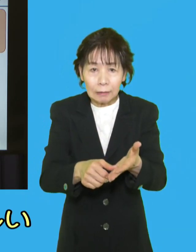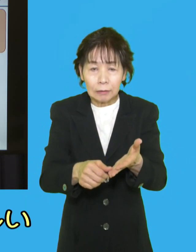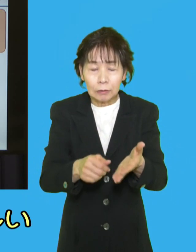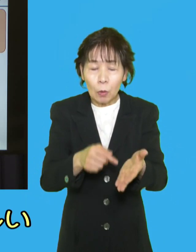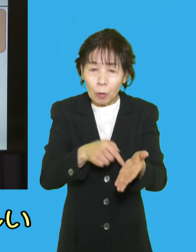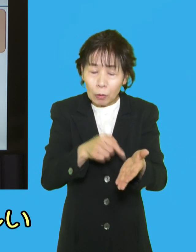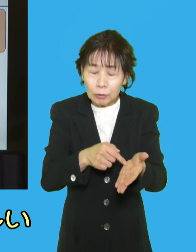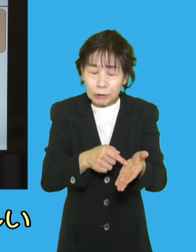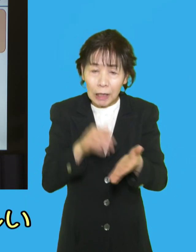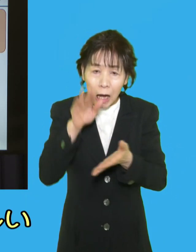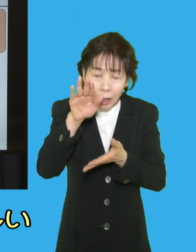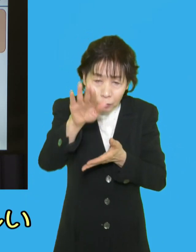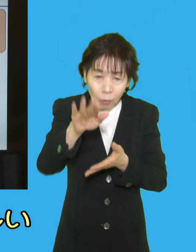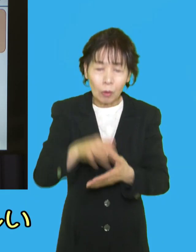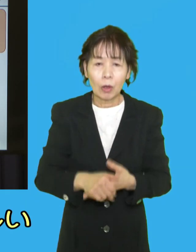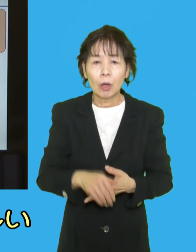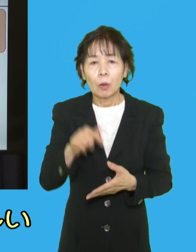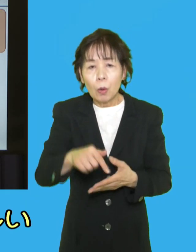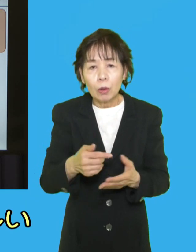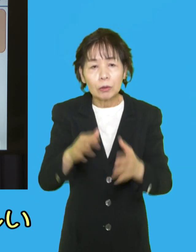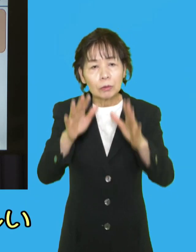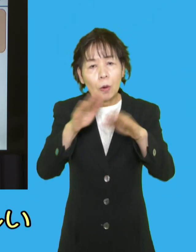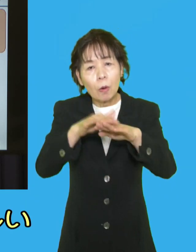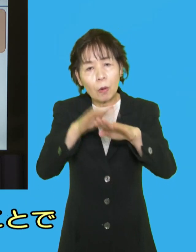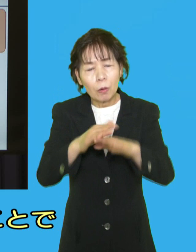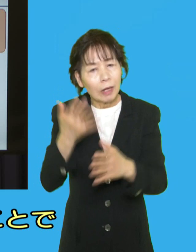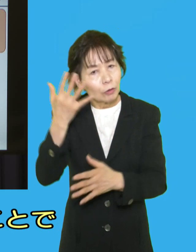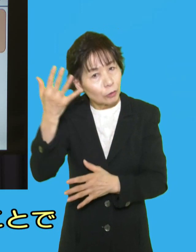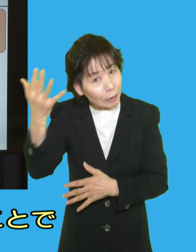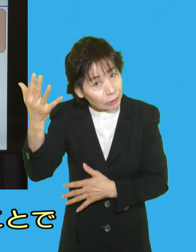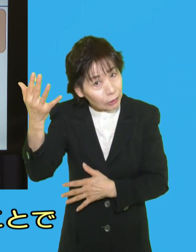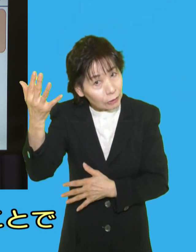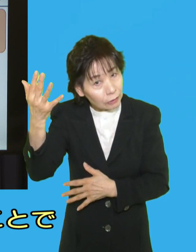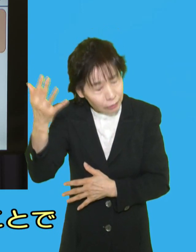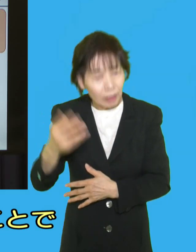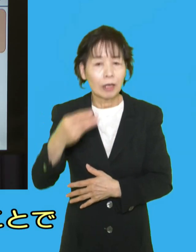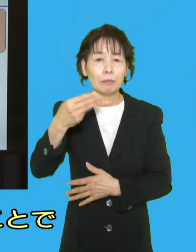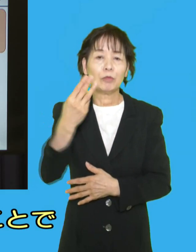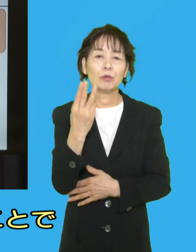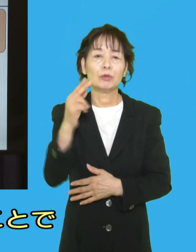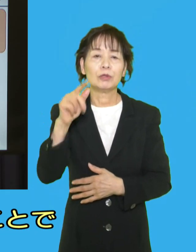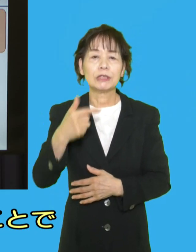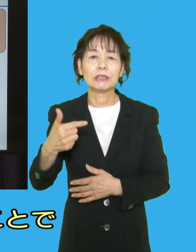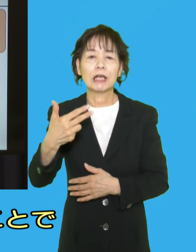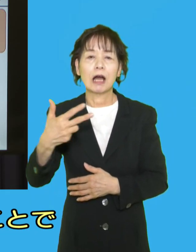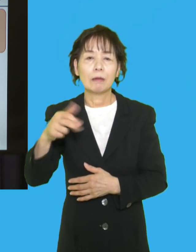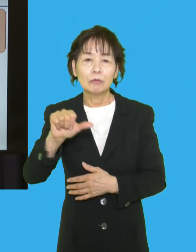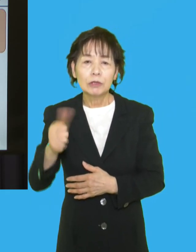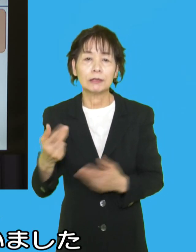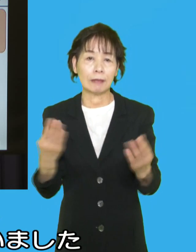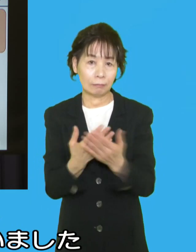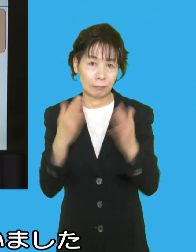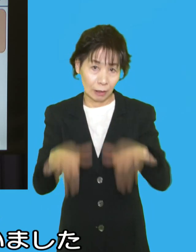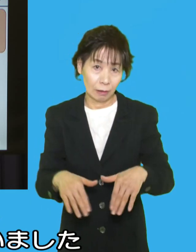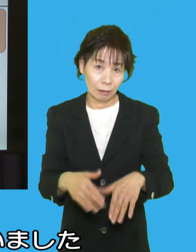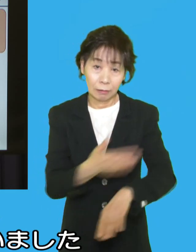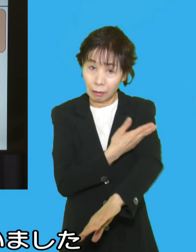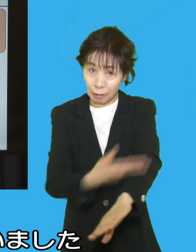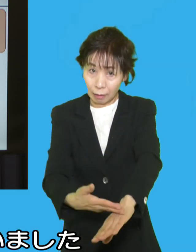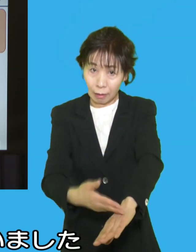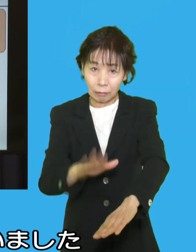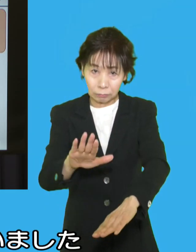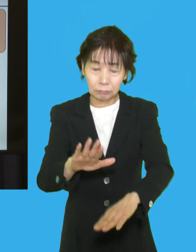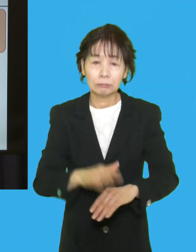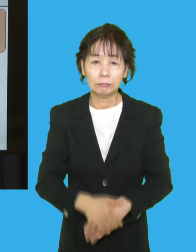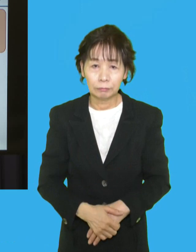ね、まあ、こういう形が望ましいんじゃないかということで、ミュージアムということで設定をしました。 ありがとうございました。